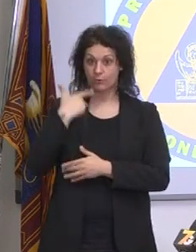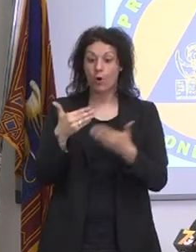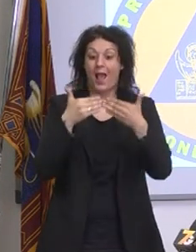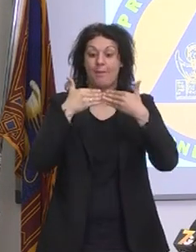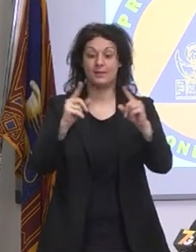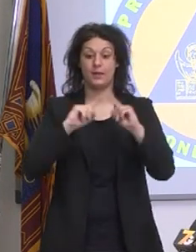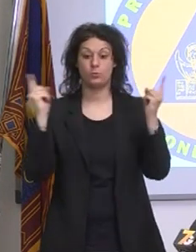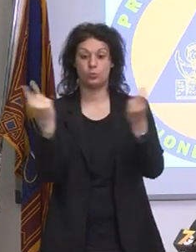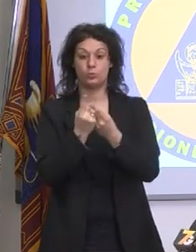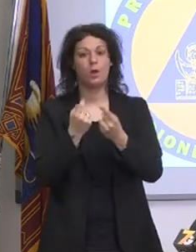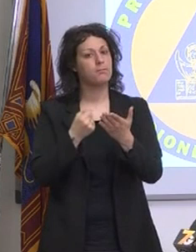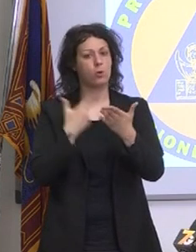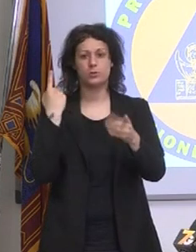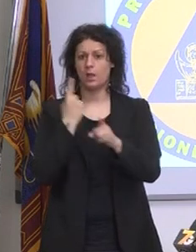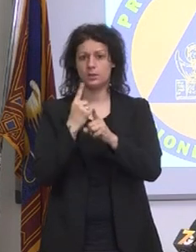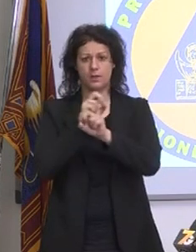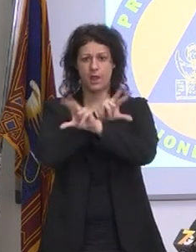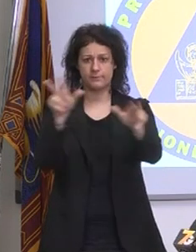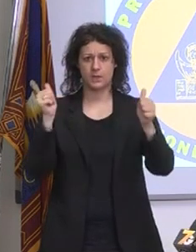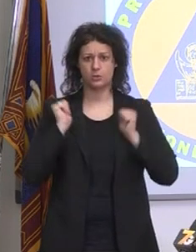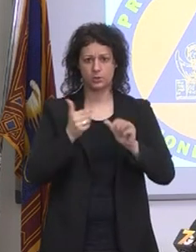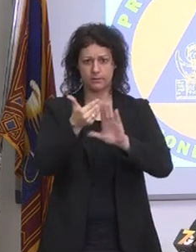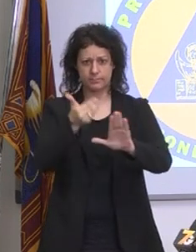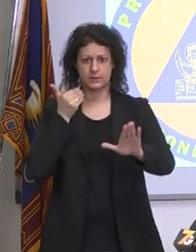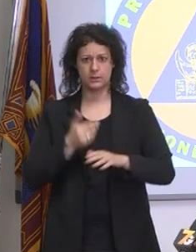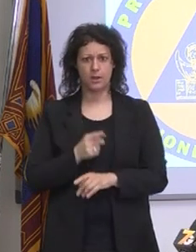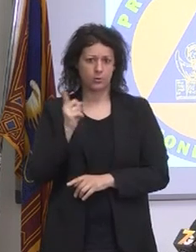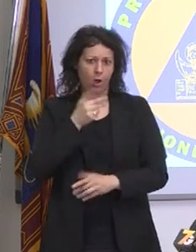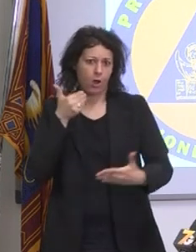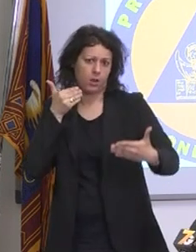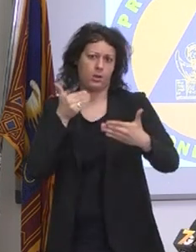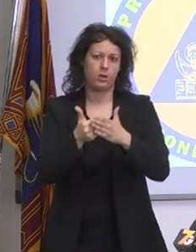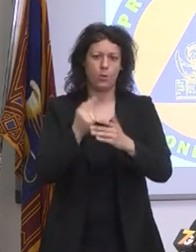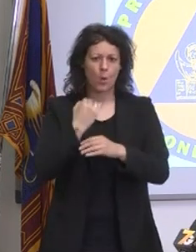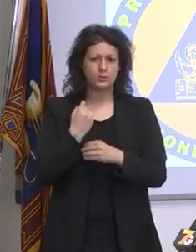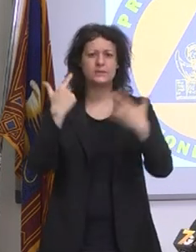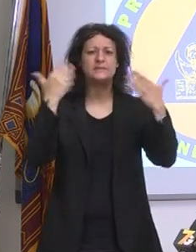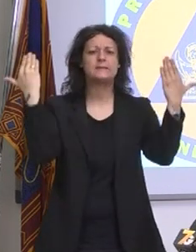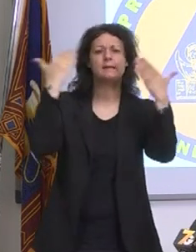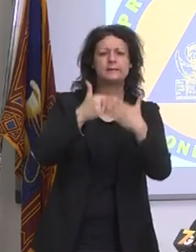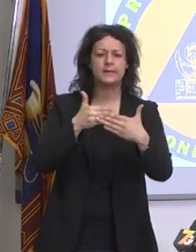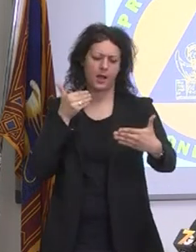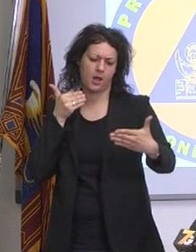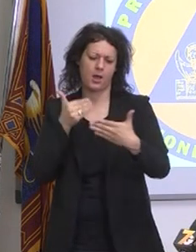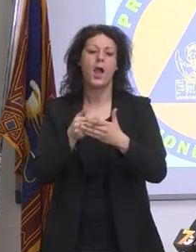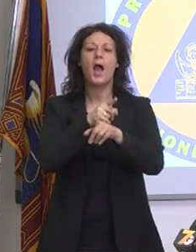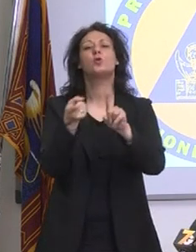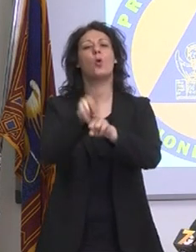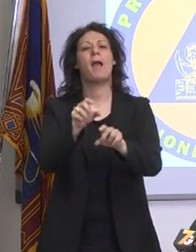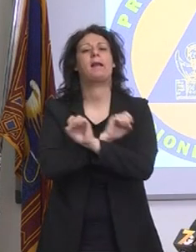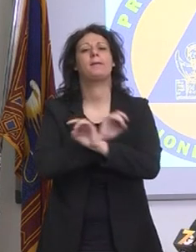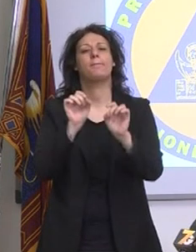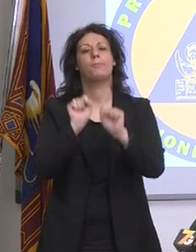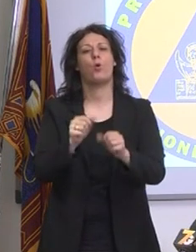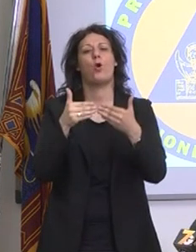possiamo il 17 sera o il 18 dire le parrucchiere e i ristoranti, i bar o le attività commerciali aprono